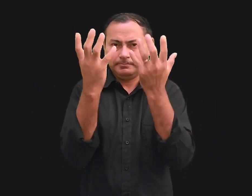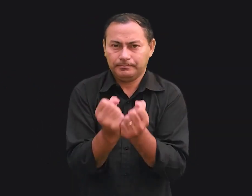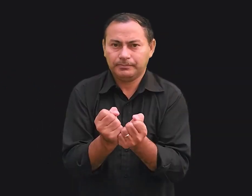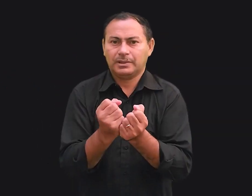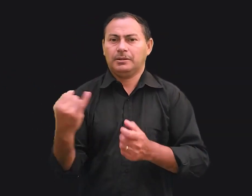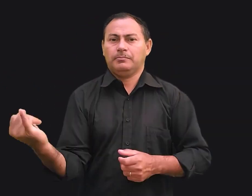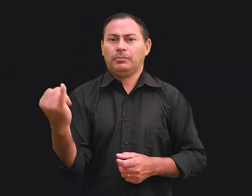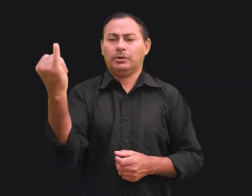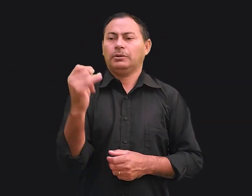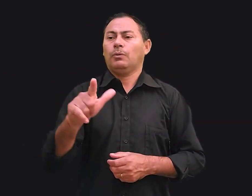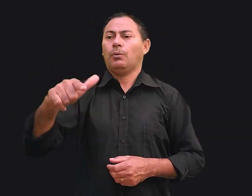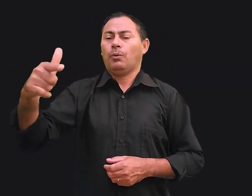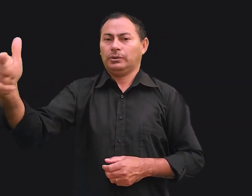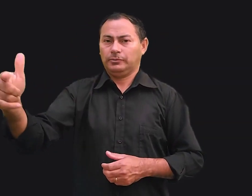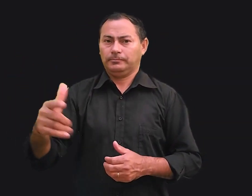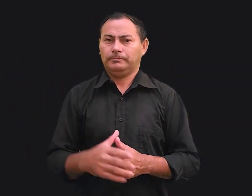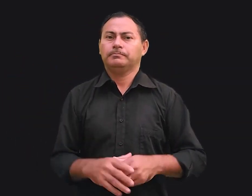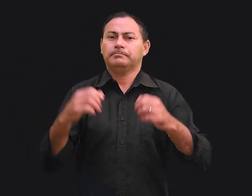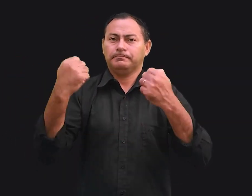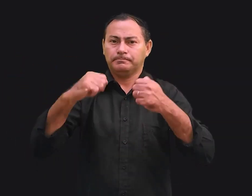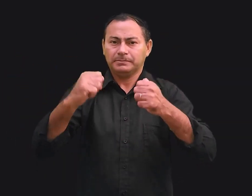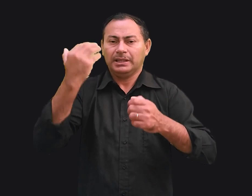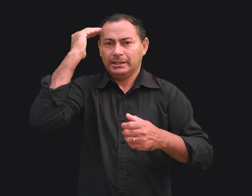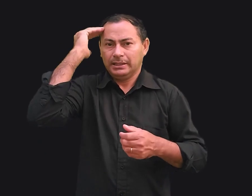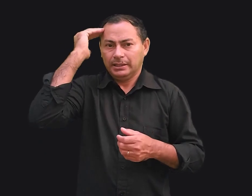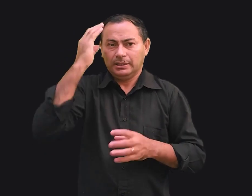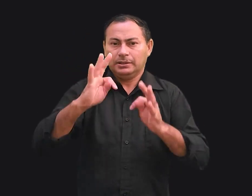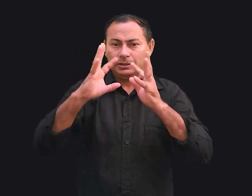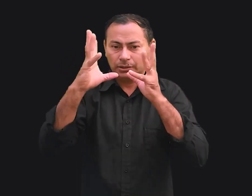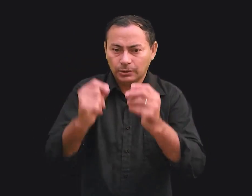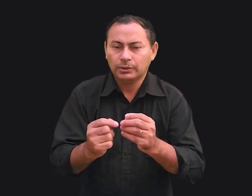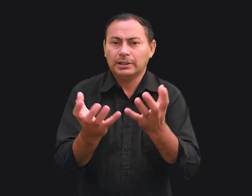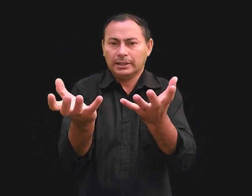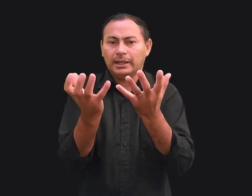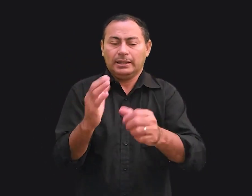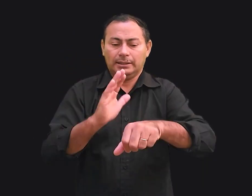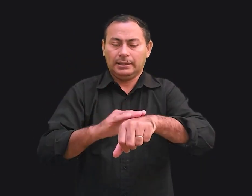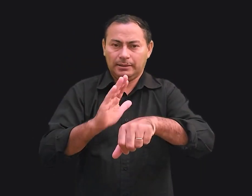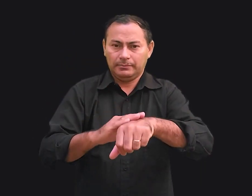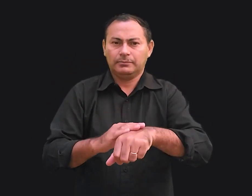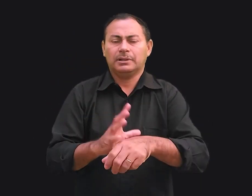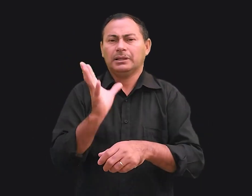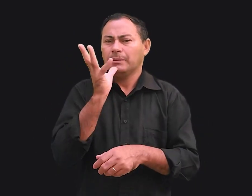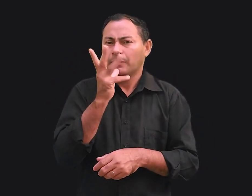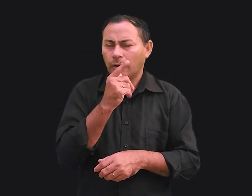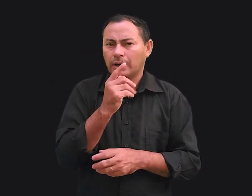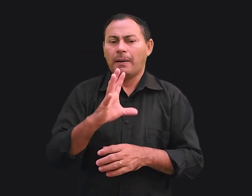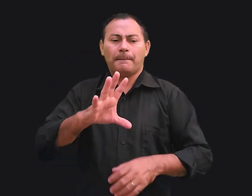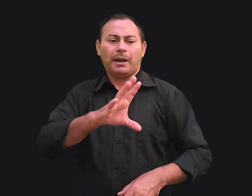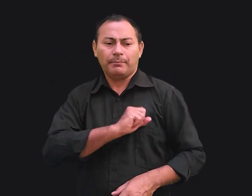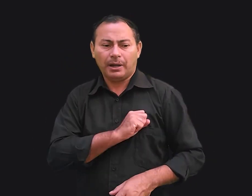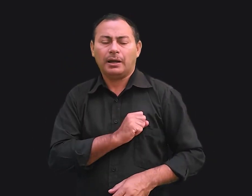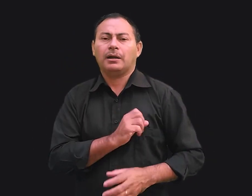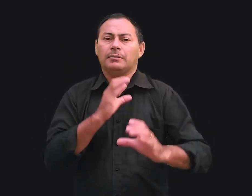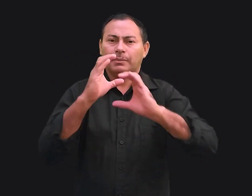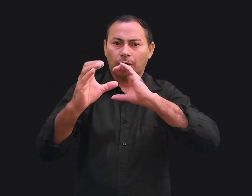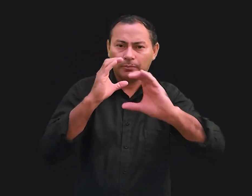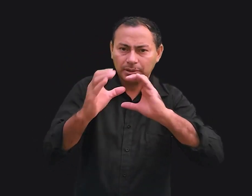considerado tão importante como os outros. Precisamos entender que todos eles requerem tempo. Leva tempo para amar, para comunicar,